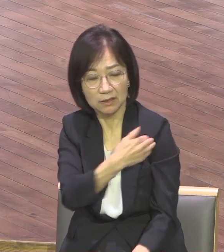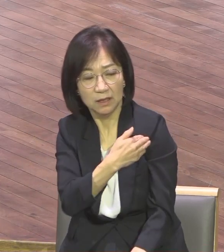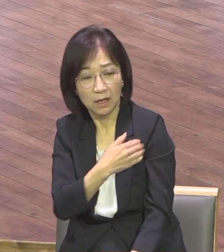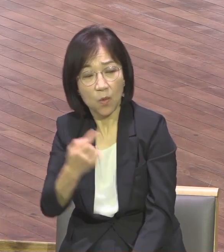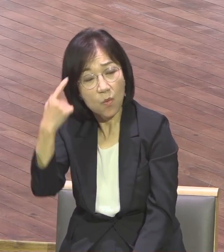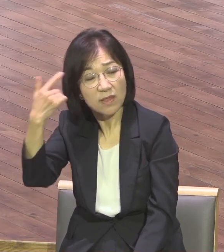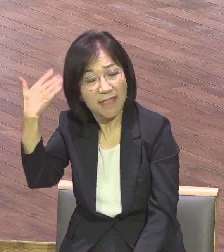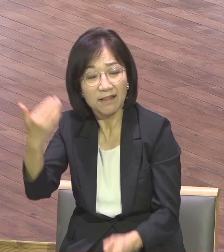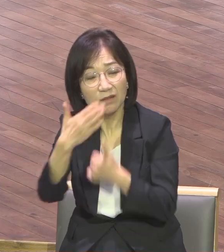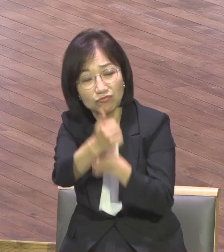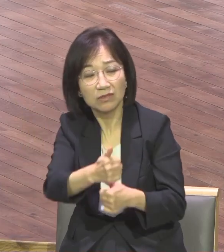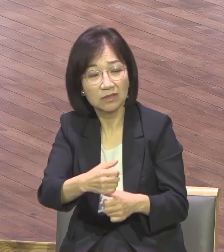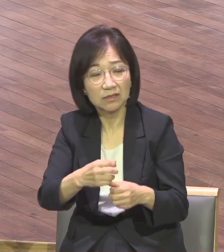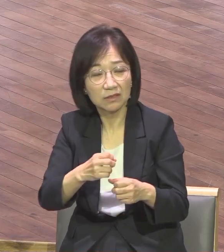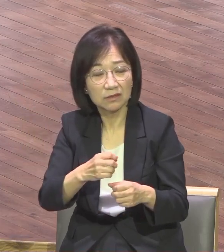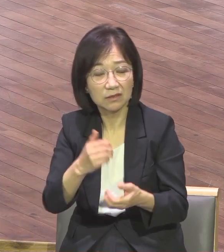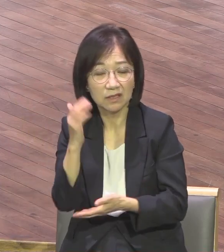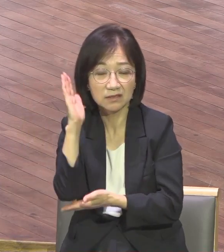여러분